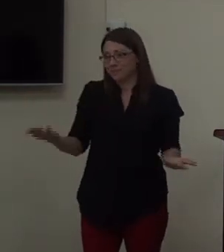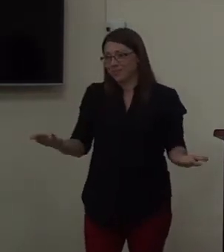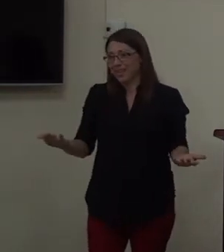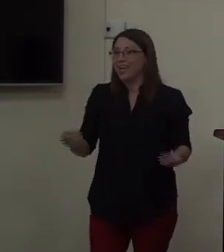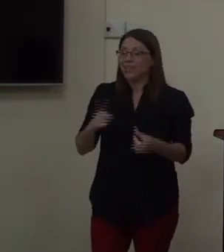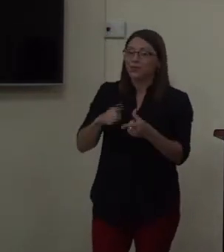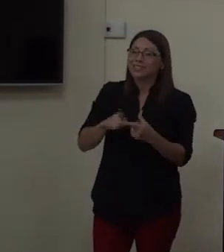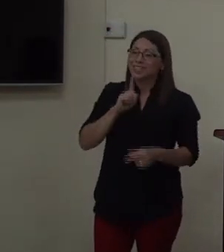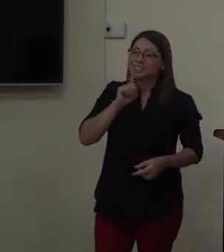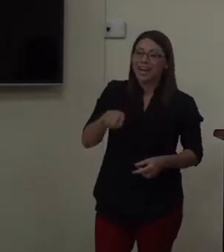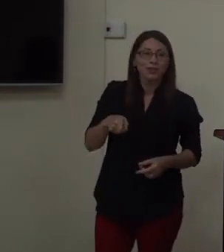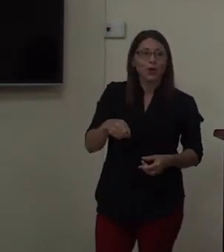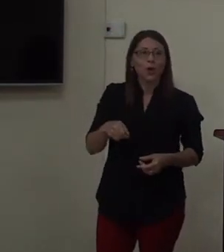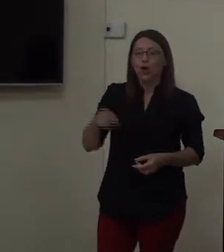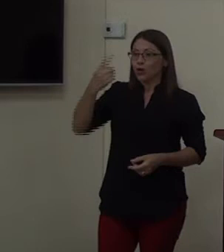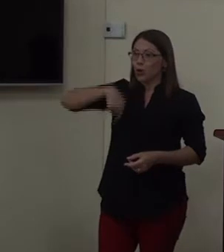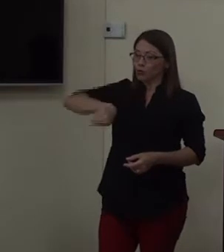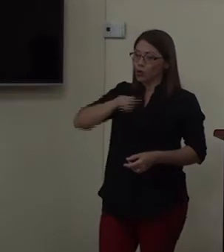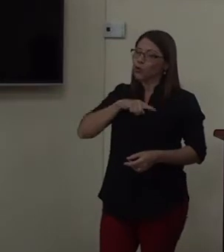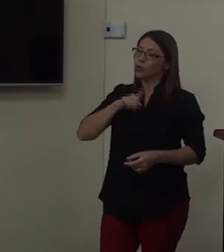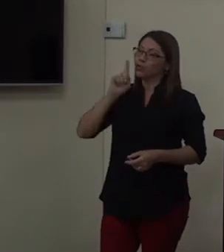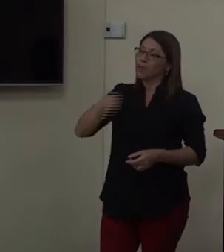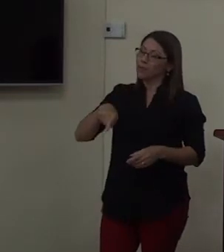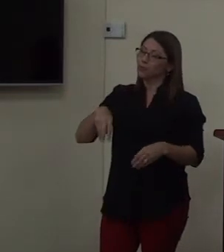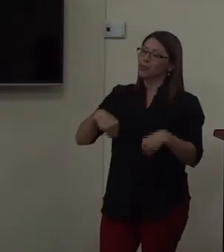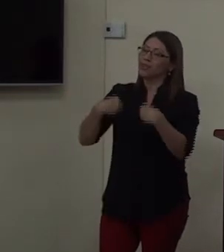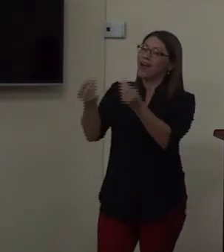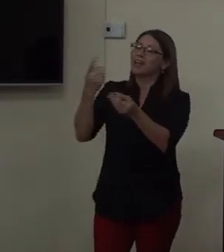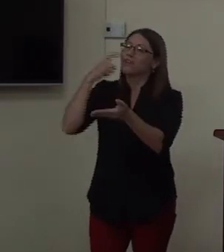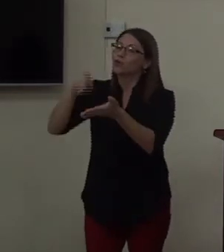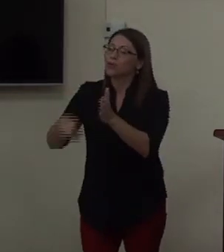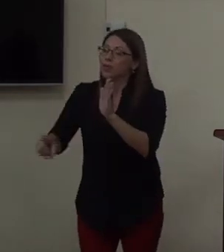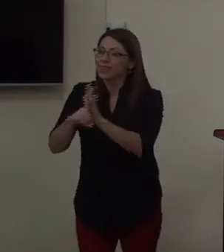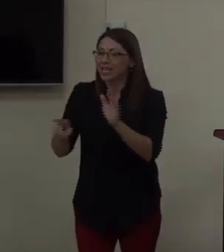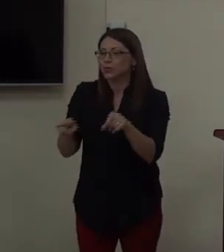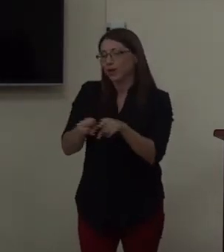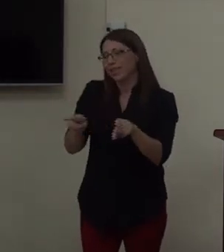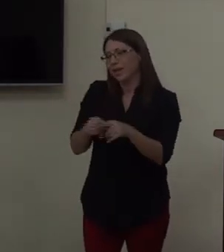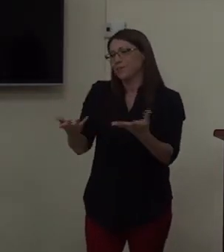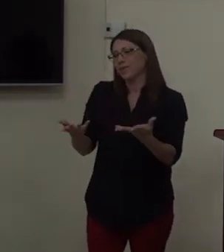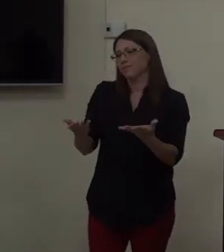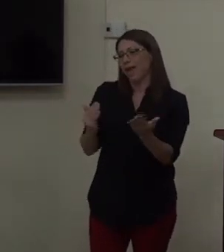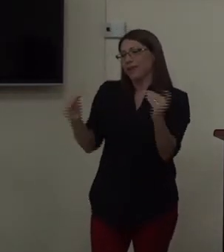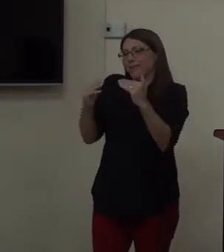llevemos nosotros el reconocimiento del derecho y la ejecución a nivel, digamos, del